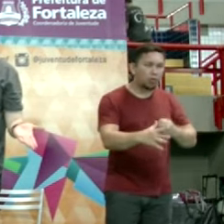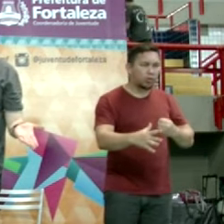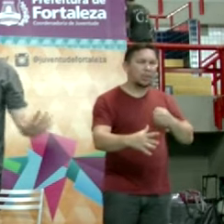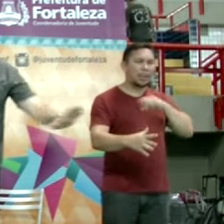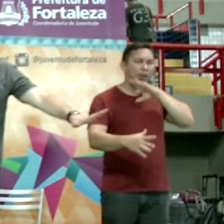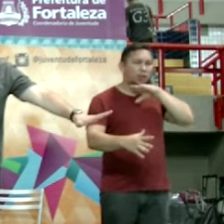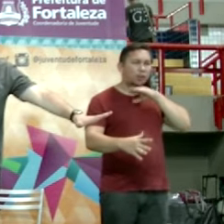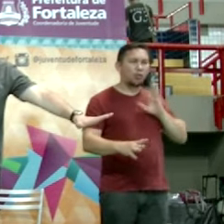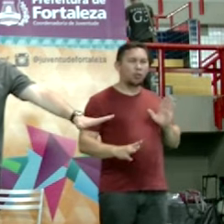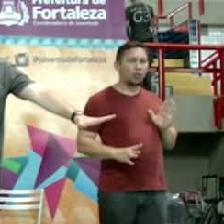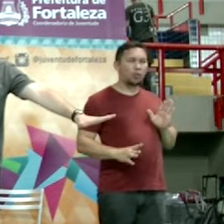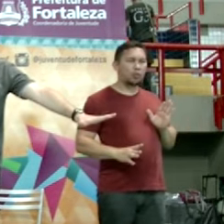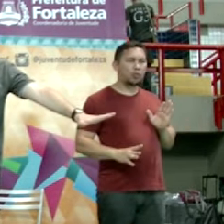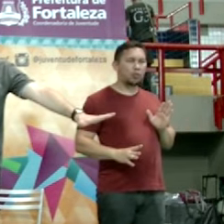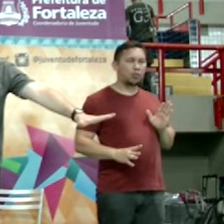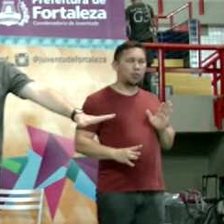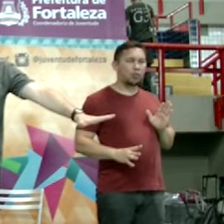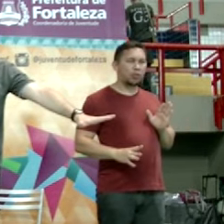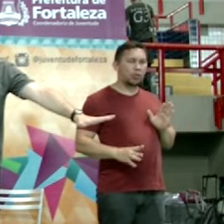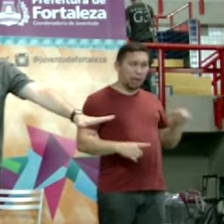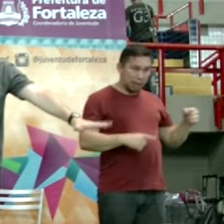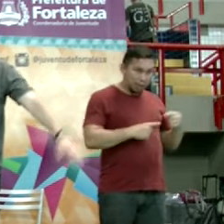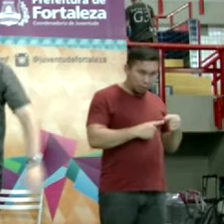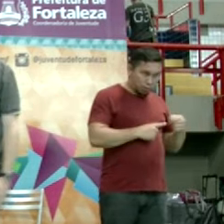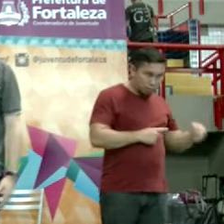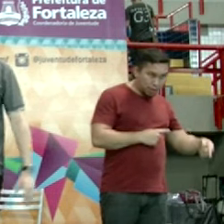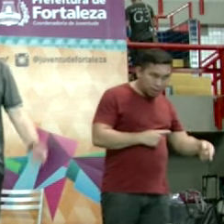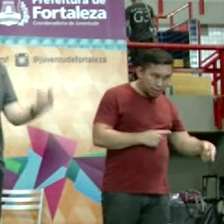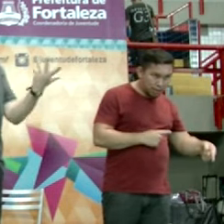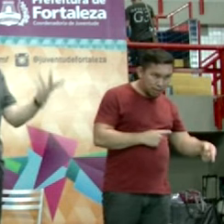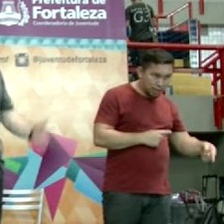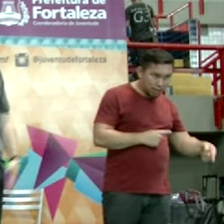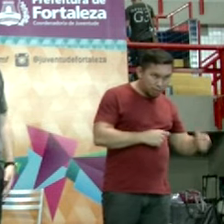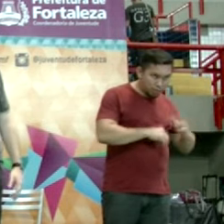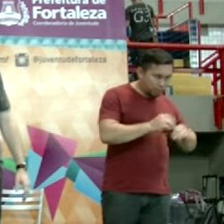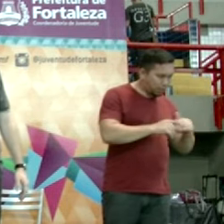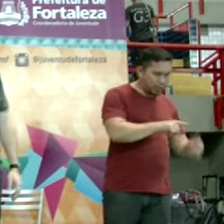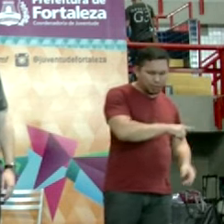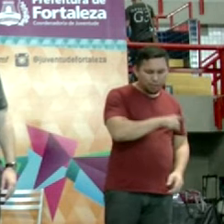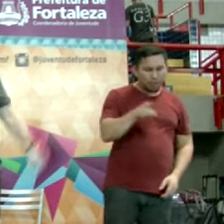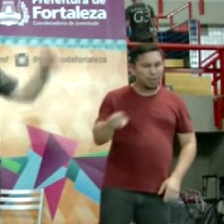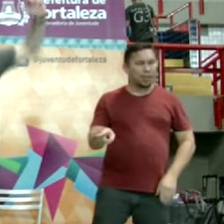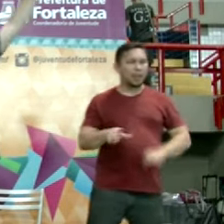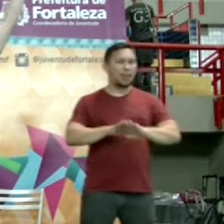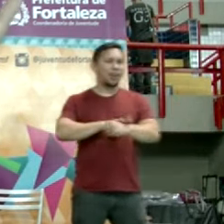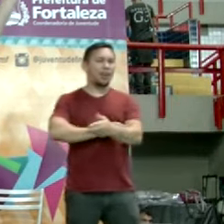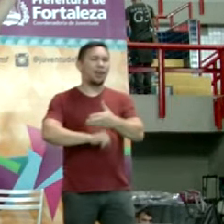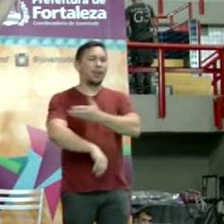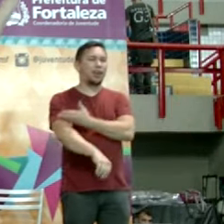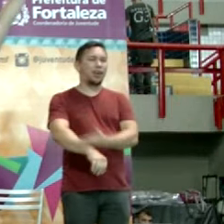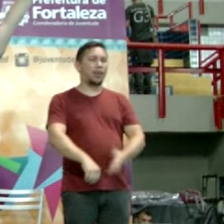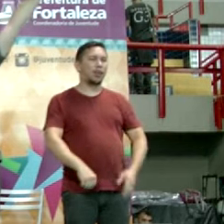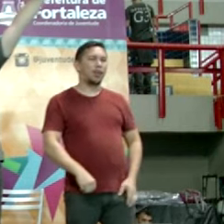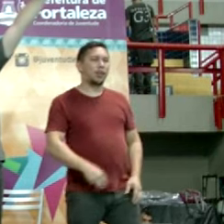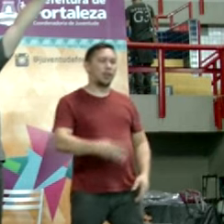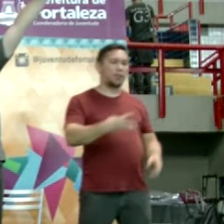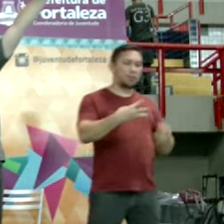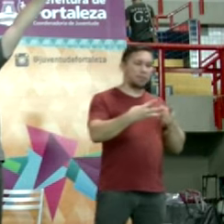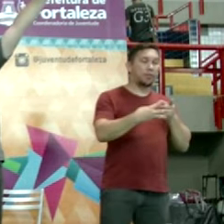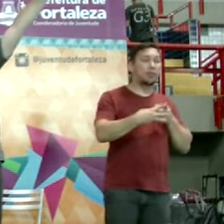de cozinhar. É hobby, não é profissão. Não deve ser. Senão você não vai ganhar dinheiro. Vamos lá, foi o que eu falei que tem que